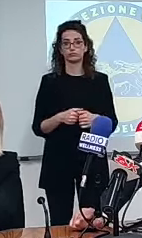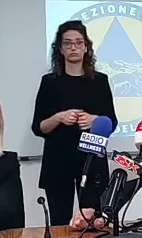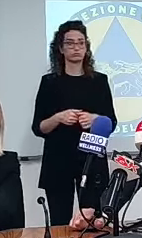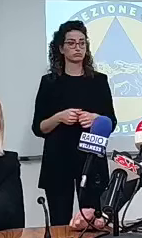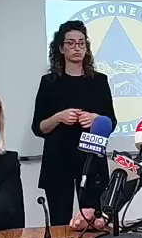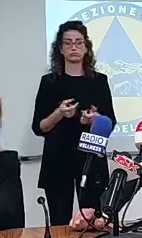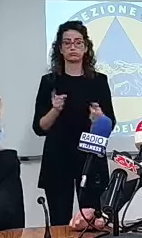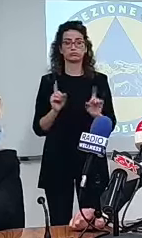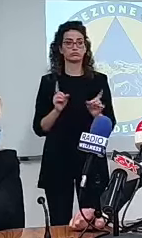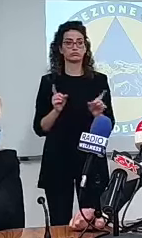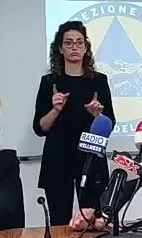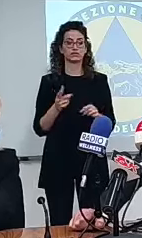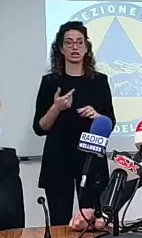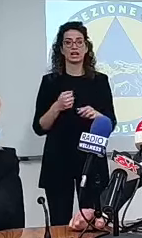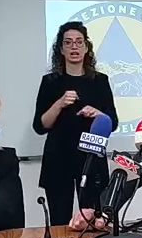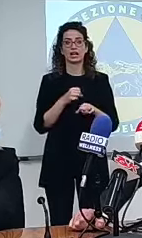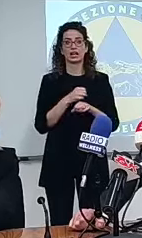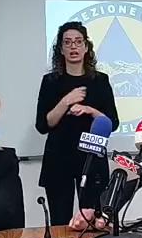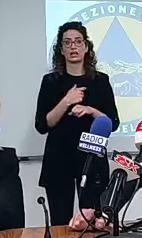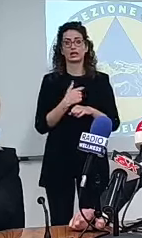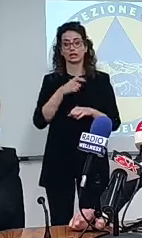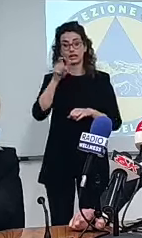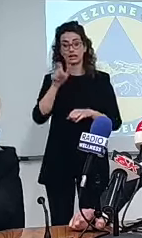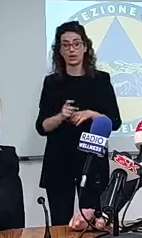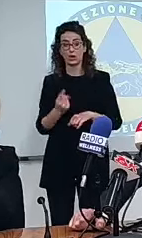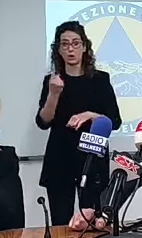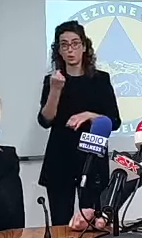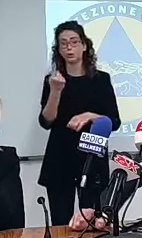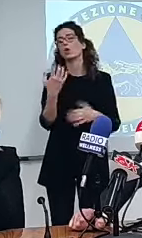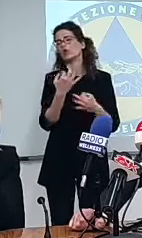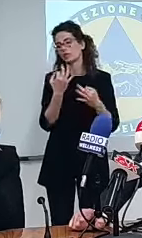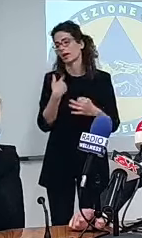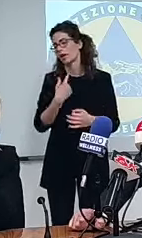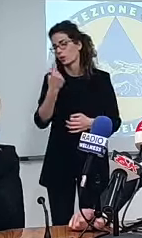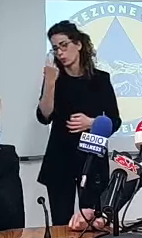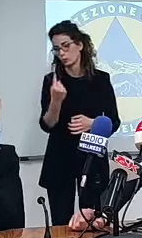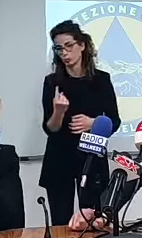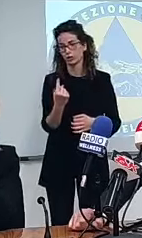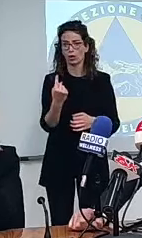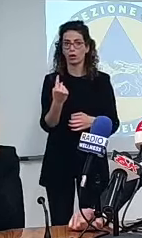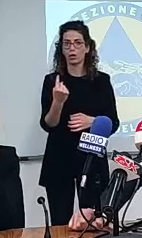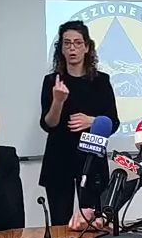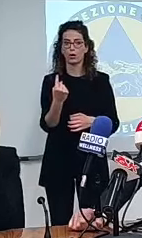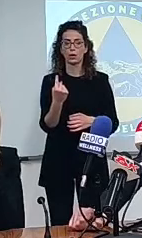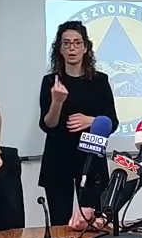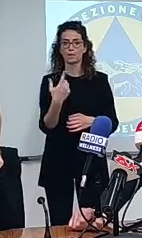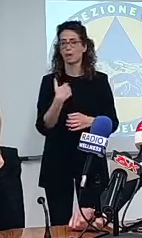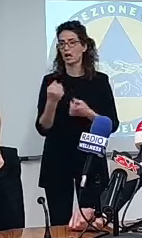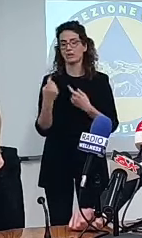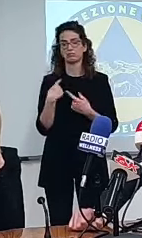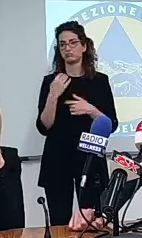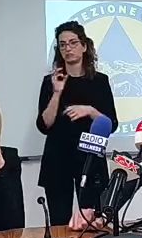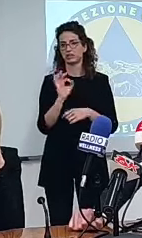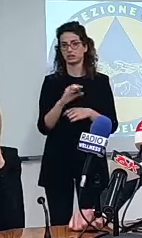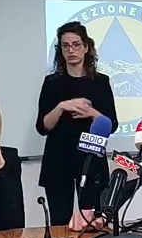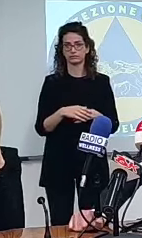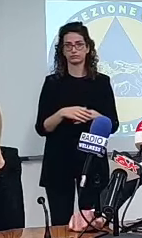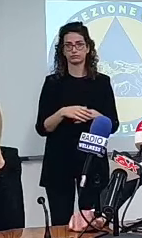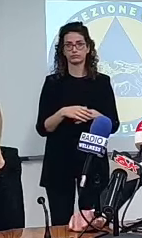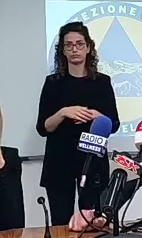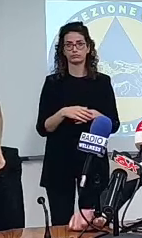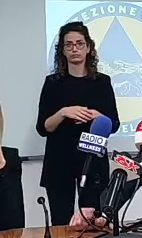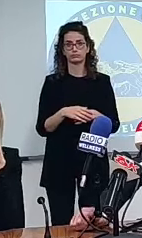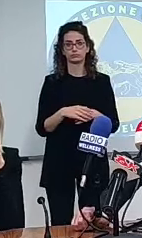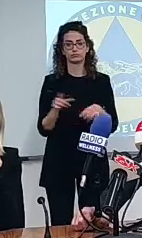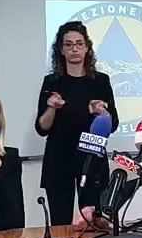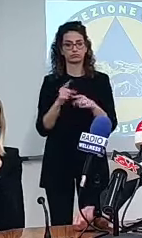ci sono casi di questo. Sarà, se me ne è trovato uno, ok, c'è, ma no. Non abbia neanche segnalazioni, no. Non ci sono